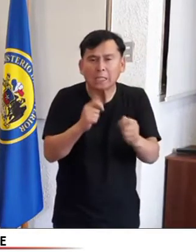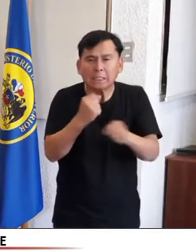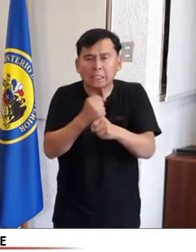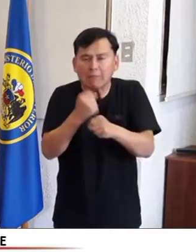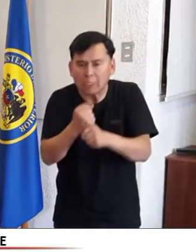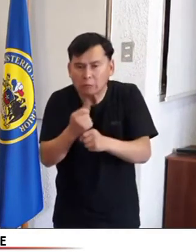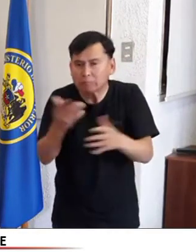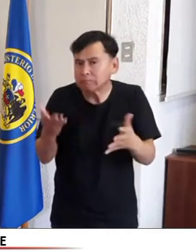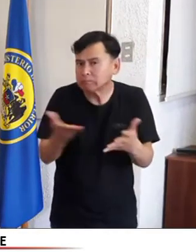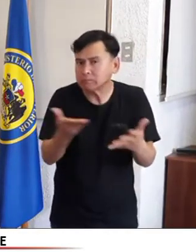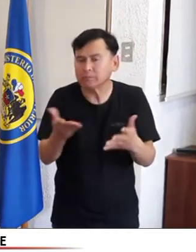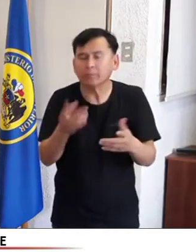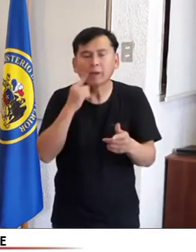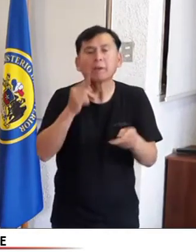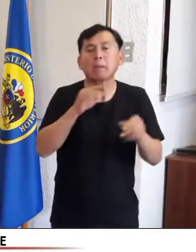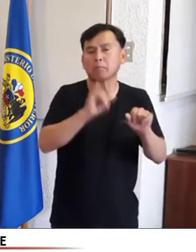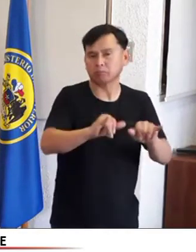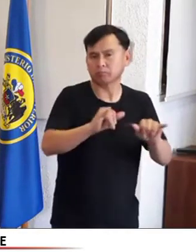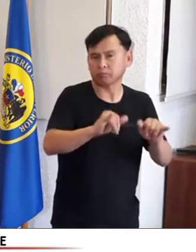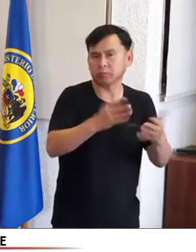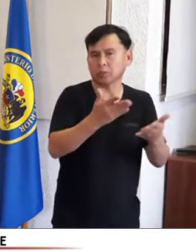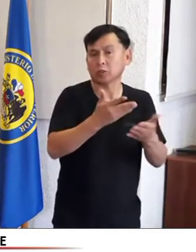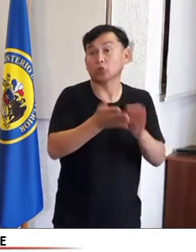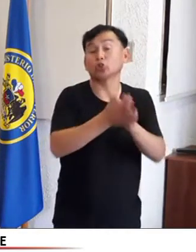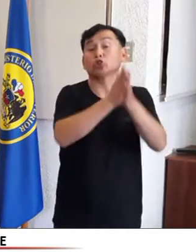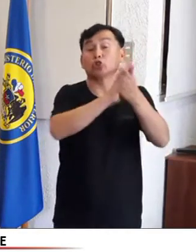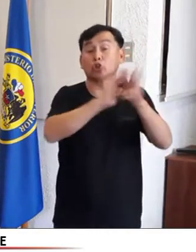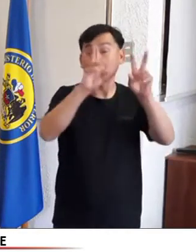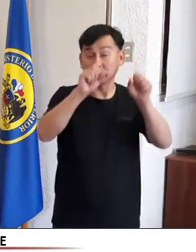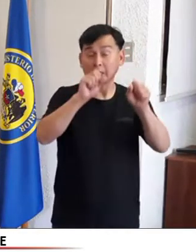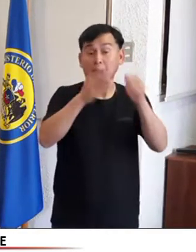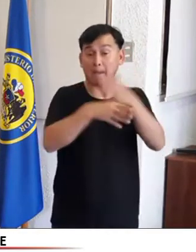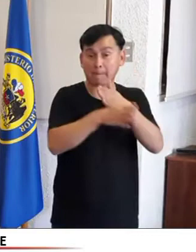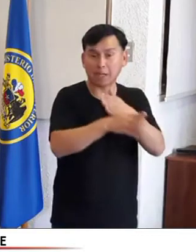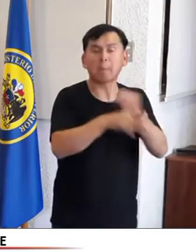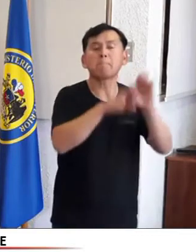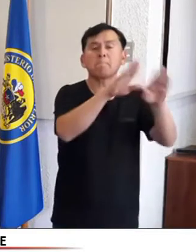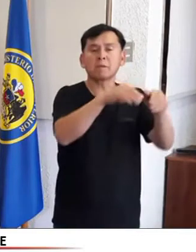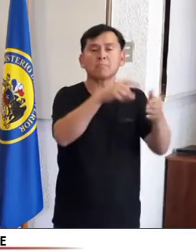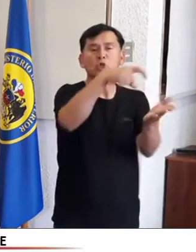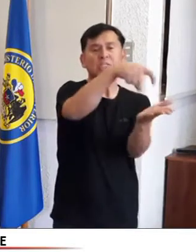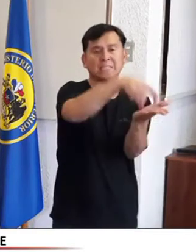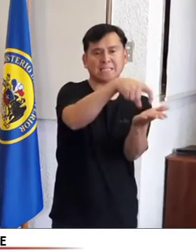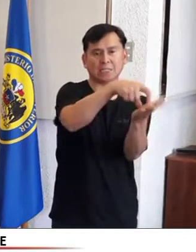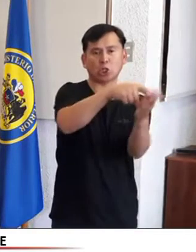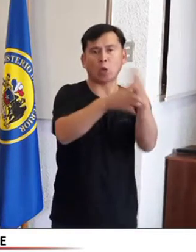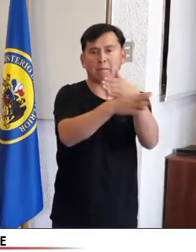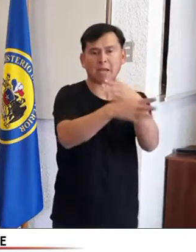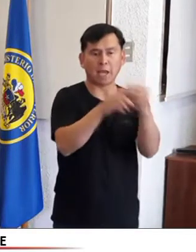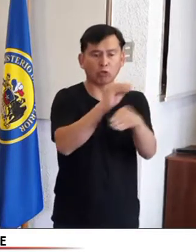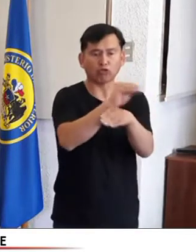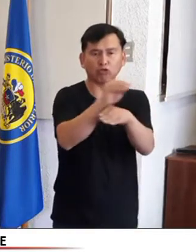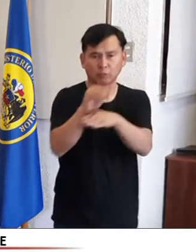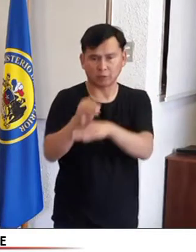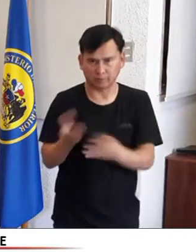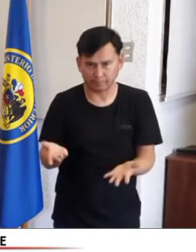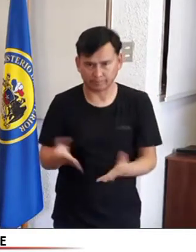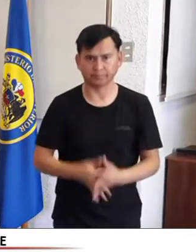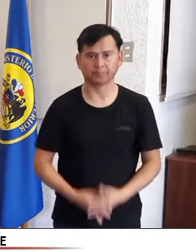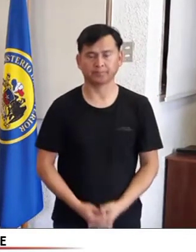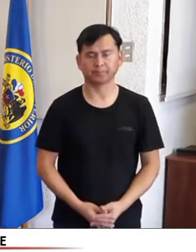sus trabajos, van a permanecer en el caso de todo lo que es el mundo acuícola en los propios centros